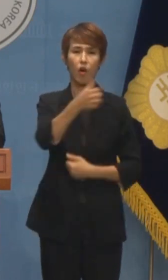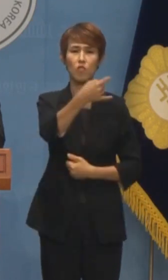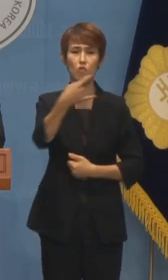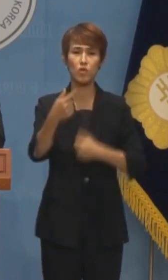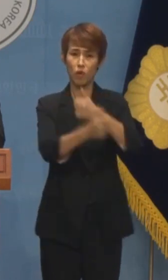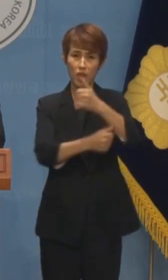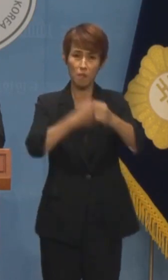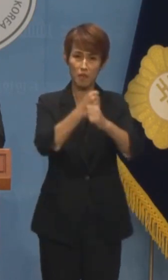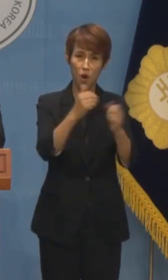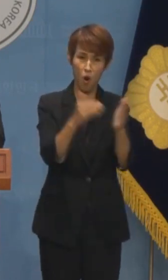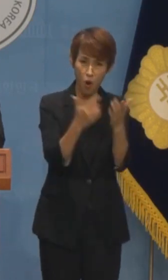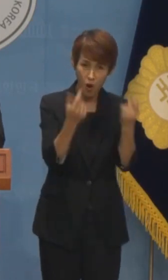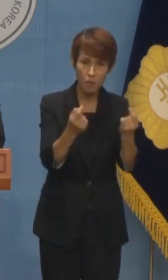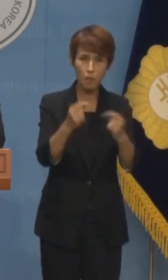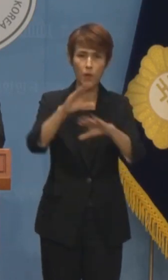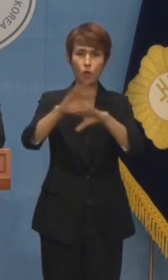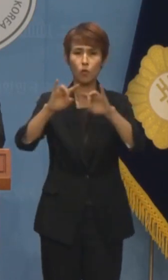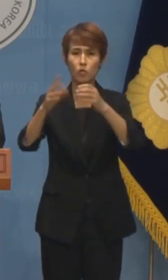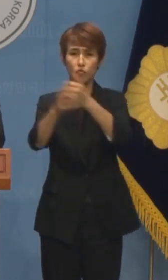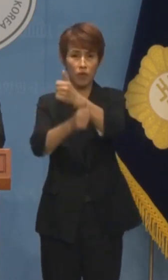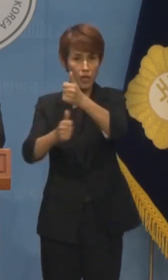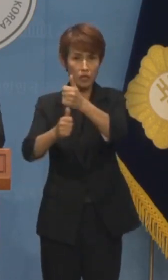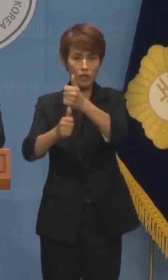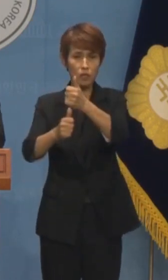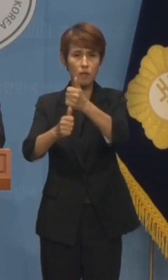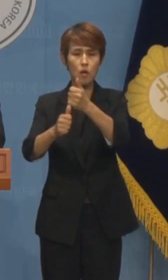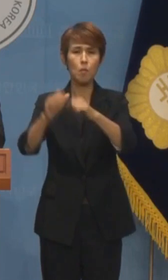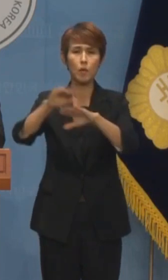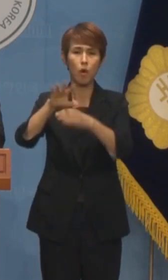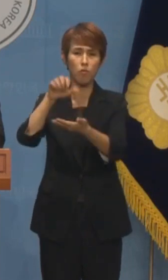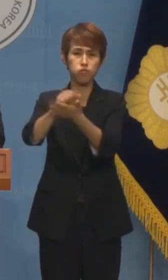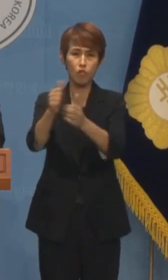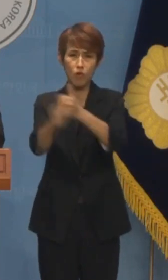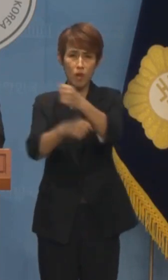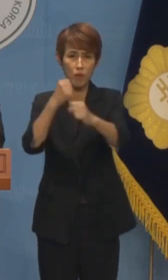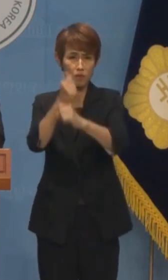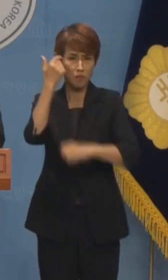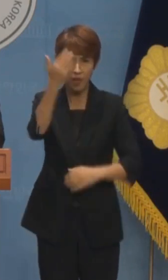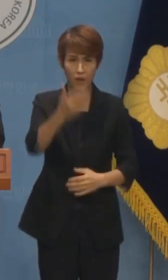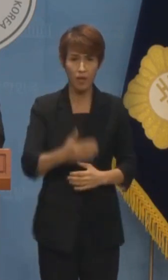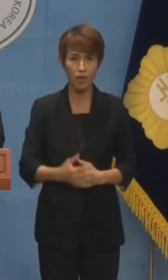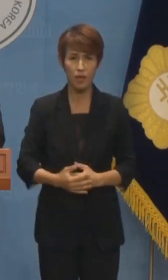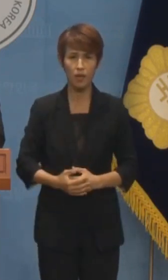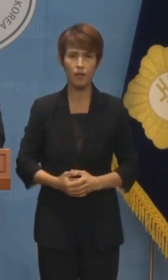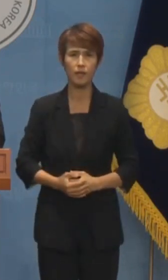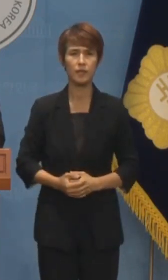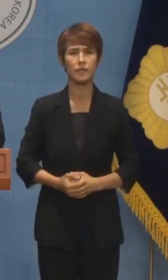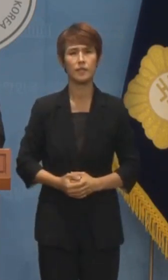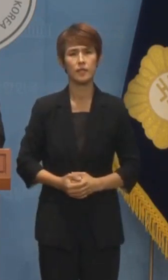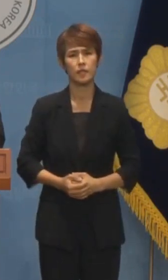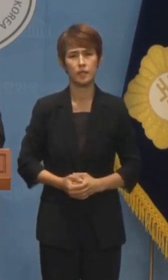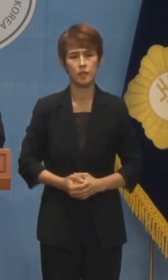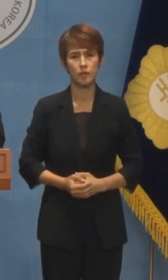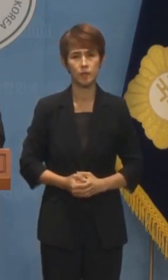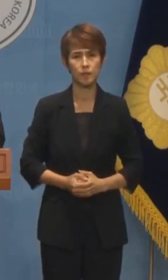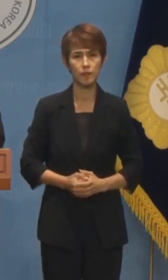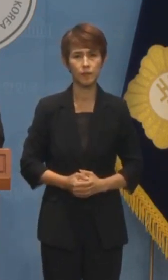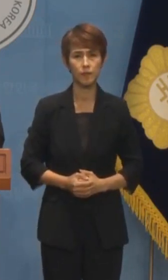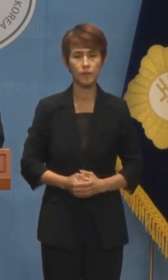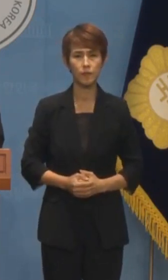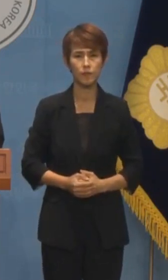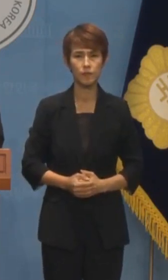권익위원회로 만들었듯 방송통신위원회를 방송장악위원회로 만들려는 의도로 볼 수밖에